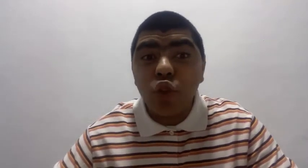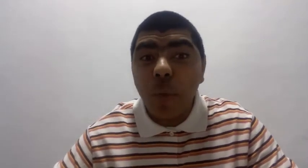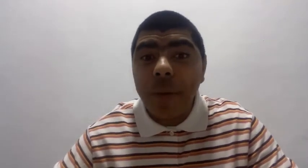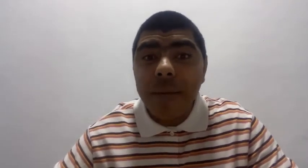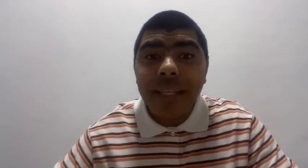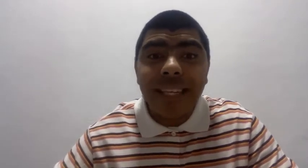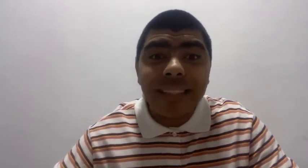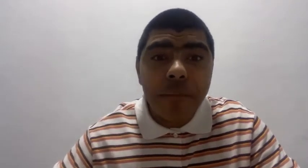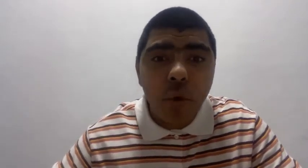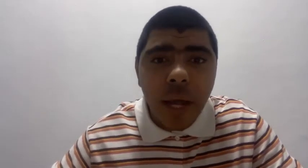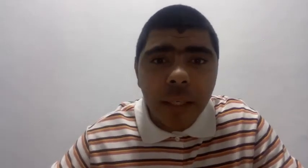nos permite estar por aquí.